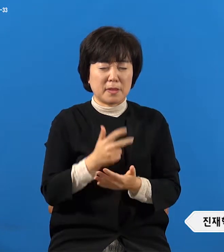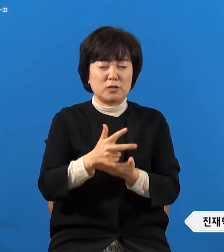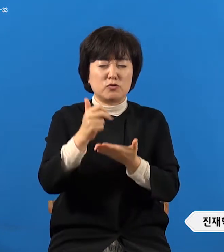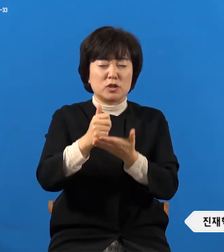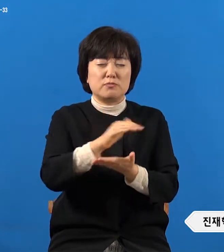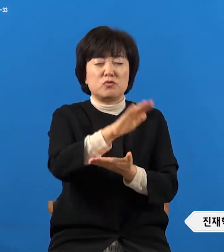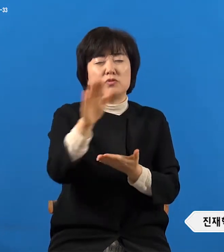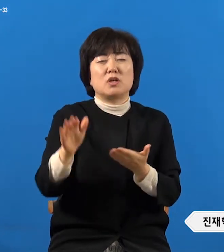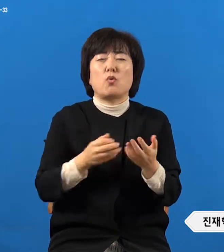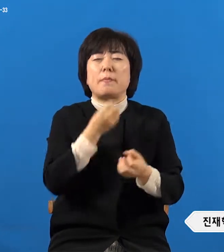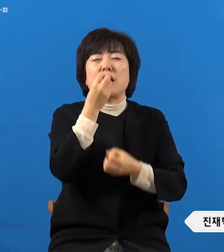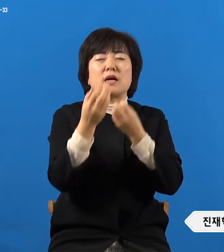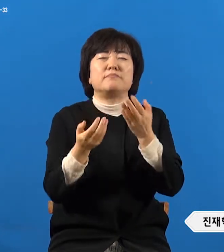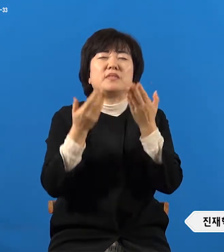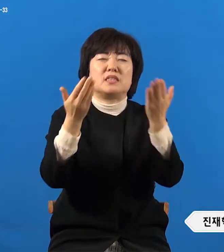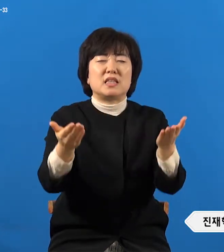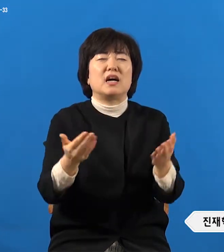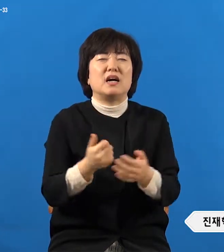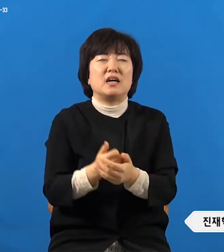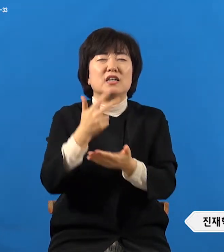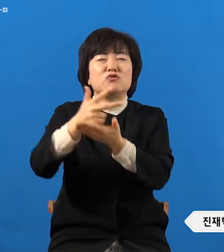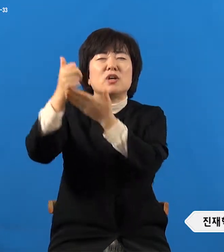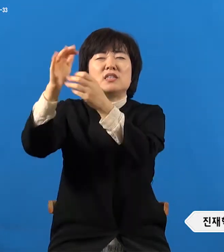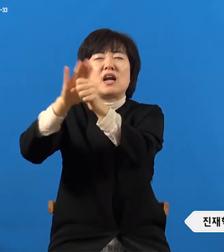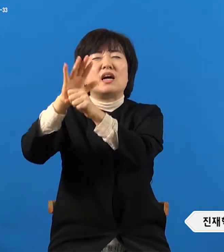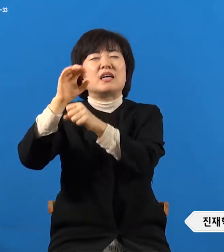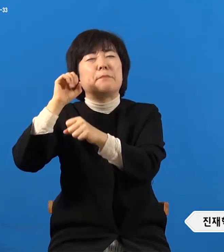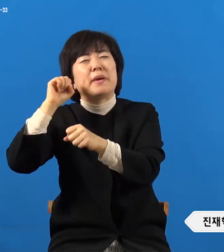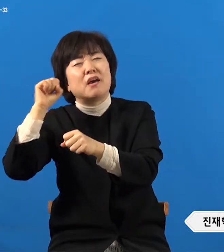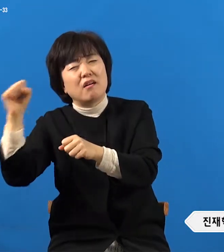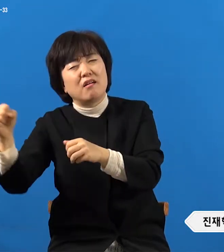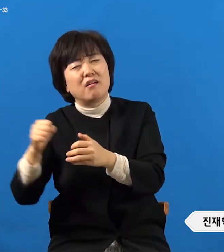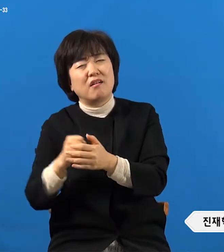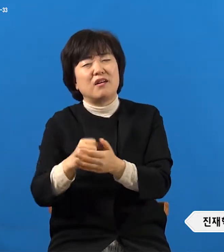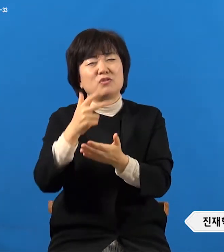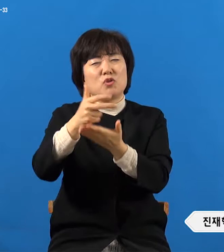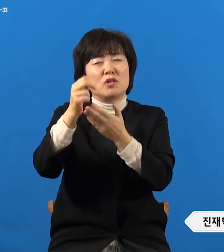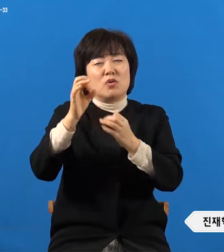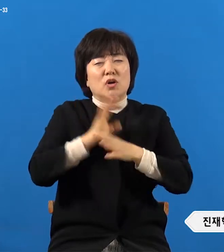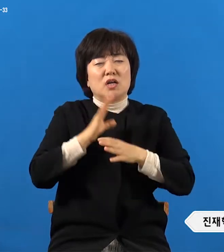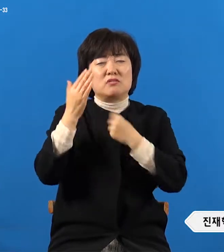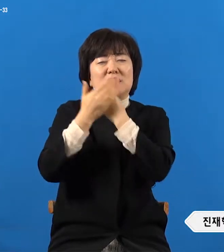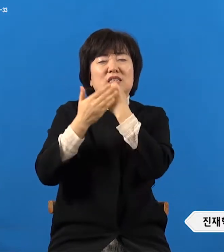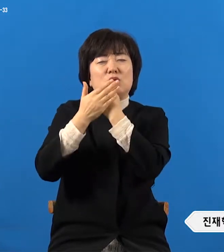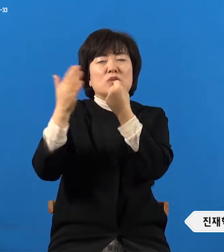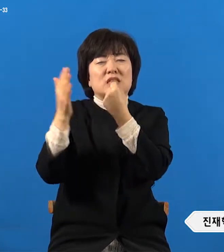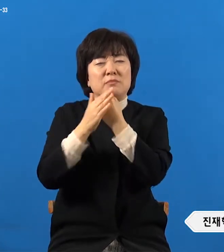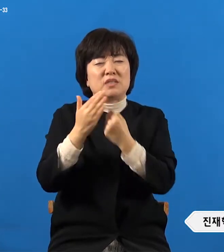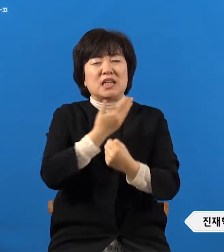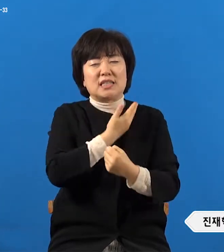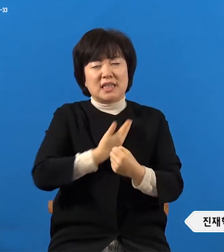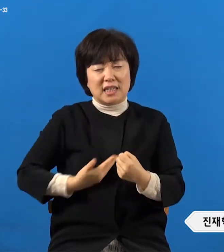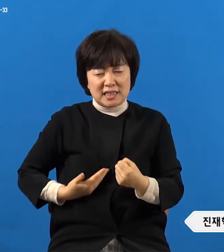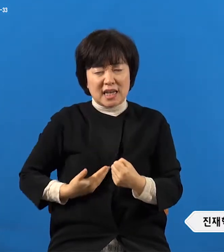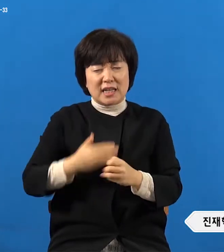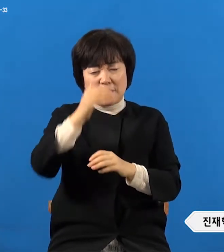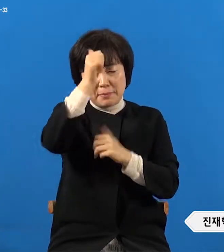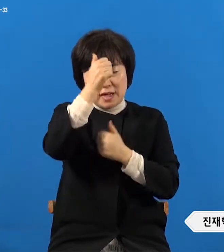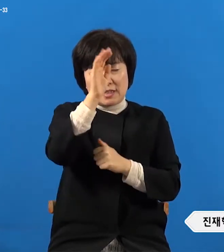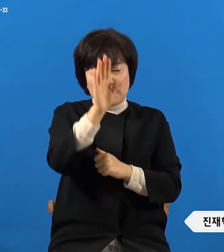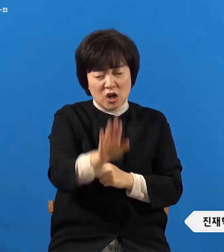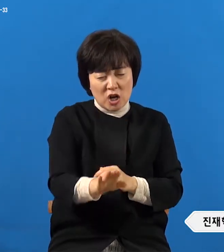주님, 우리의 고백입니다. 주의 사랑에 매여서 주의 놀라운 은총 때문에 하나님, 제자의